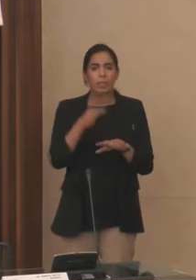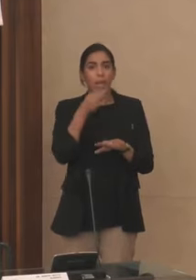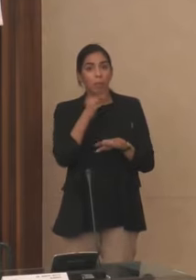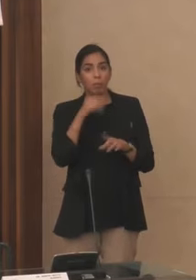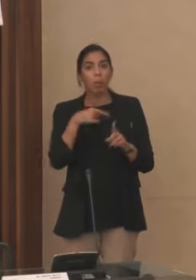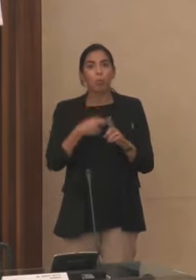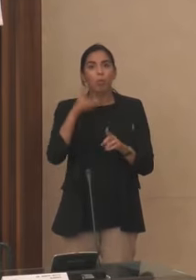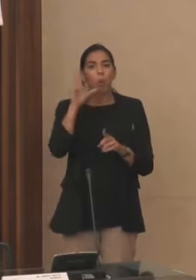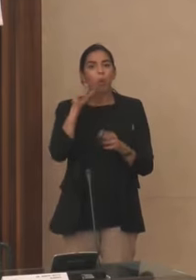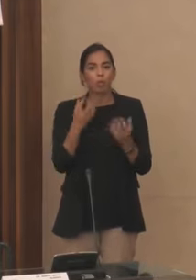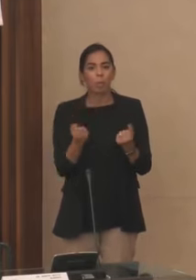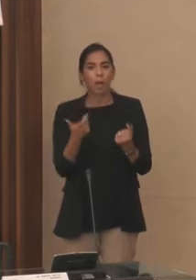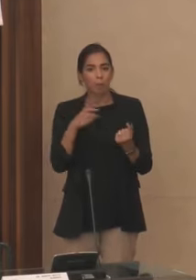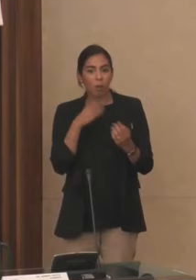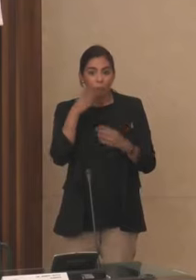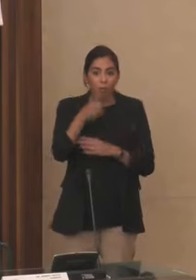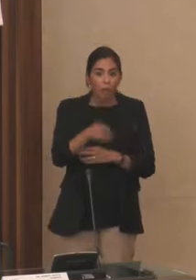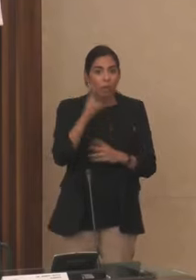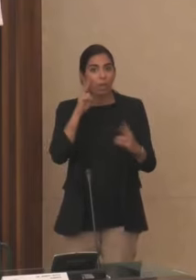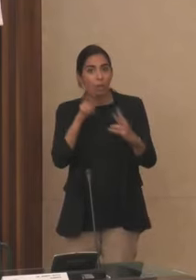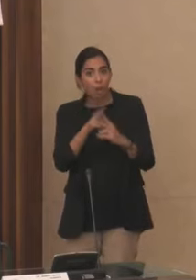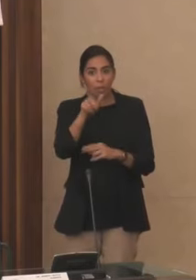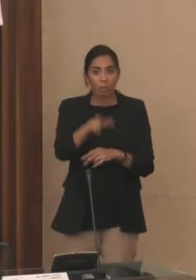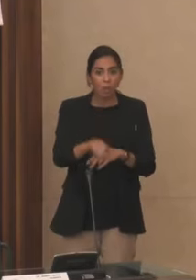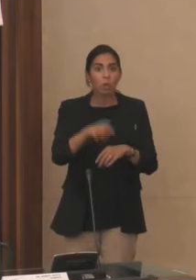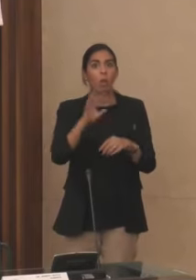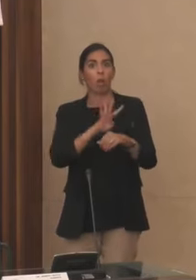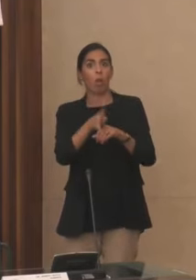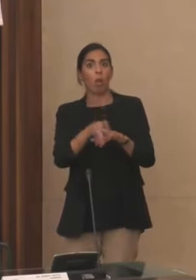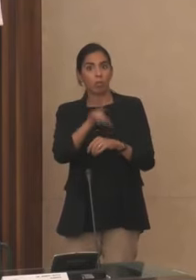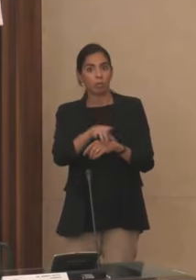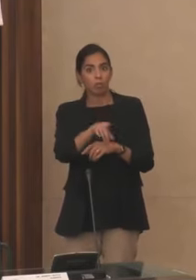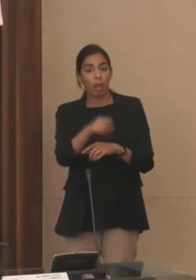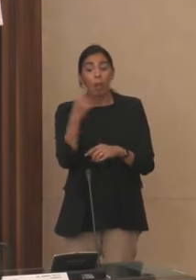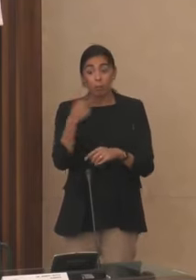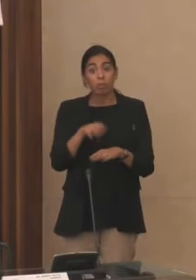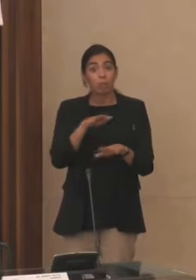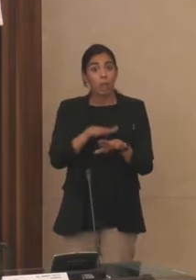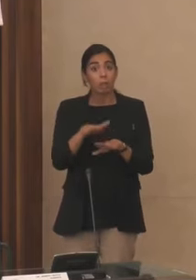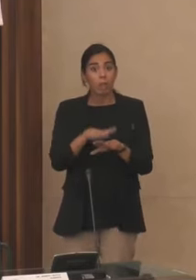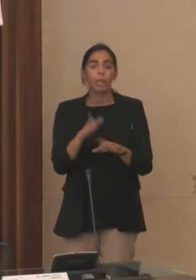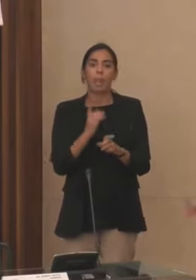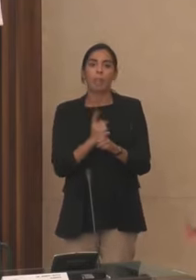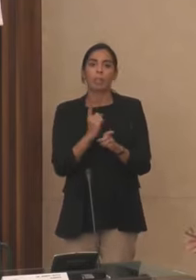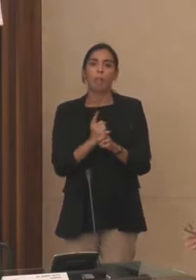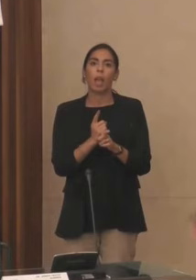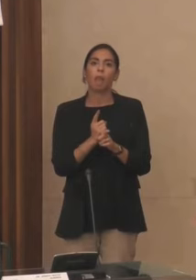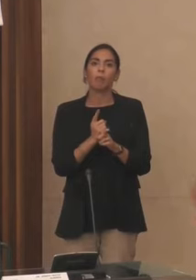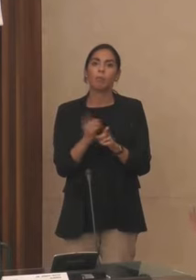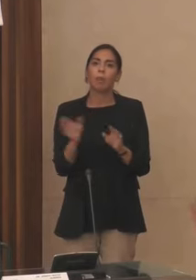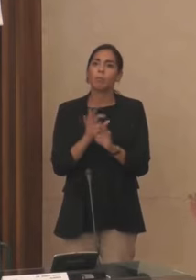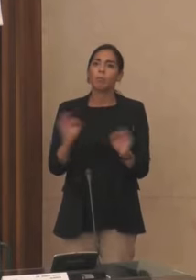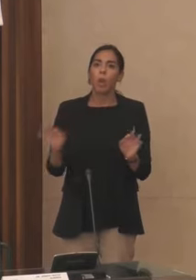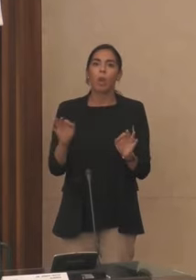visitando direttamente, come dicevo, i pazienti, è un'esperienza che deve essere messa al servizio di tutti